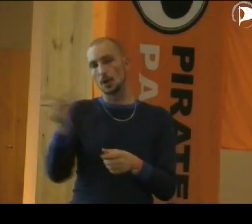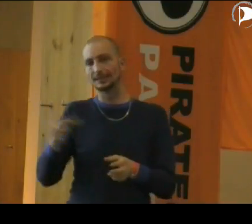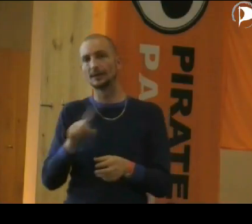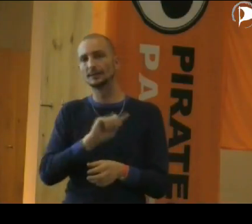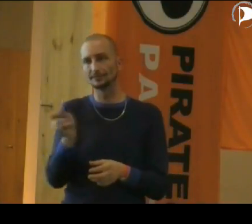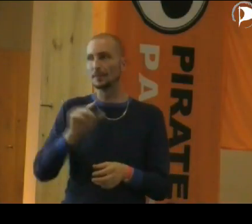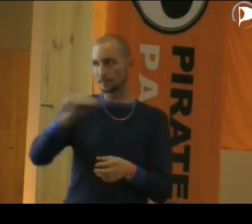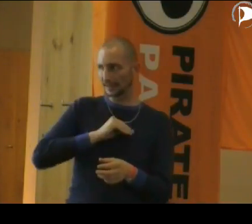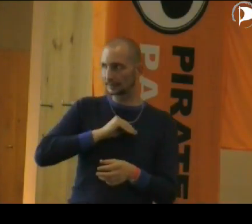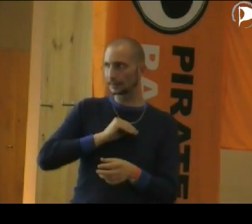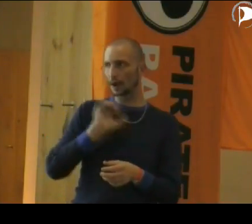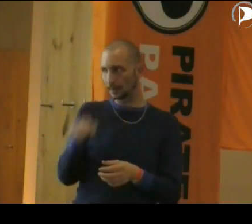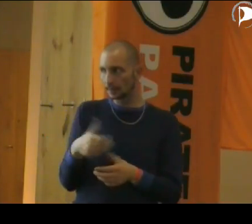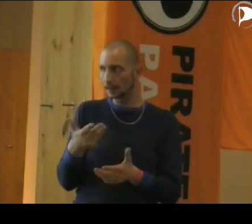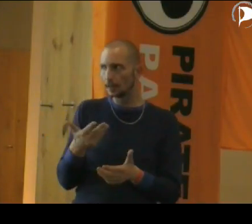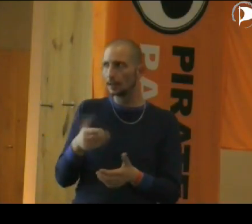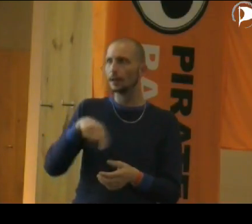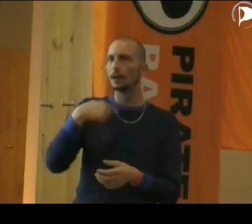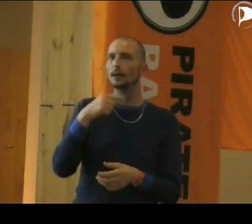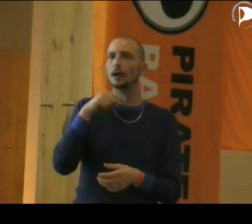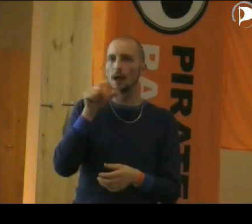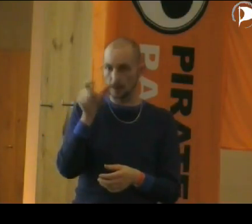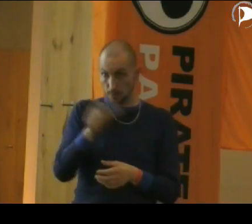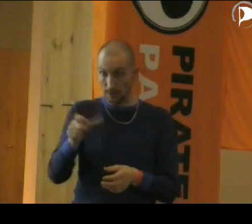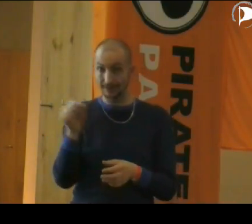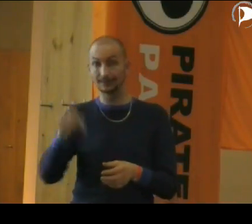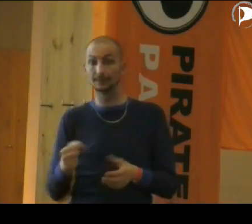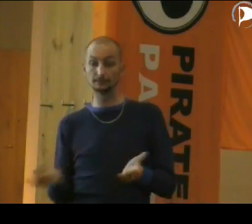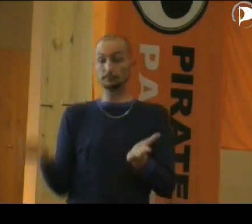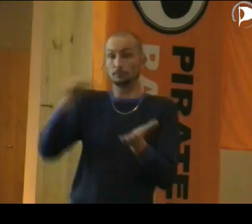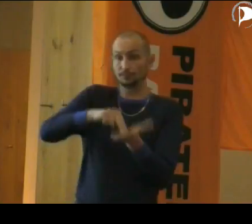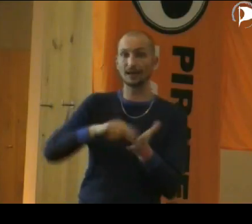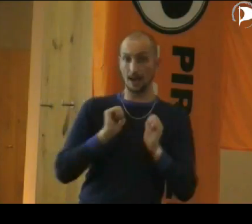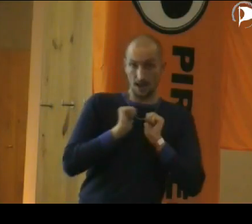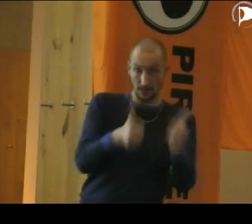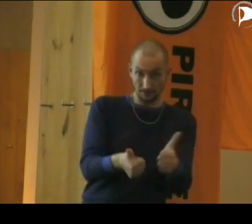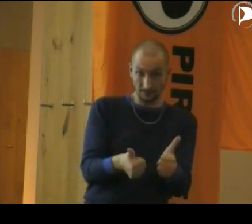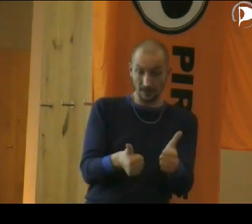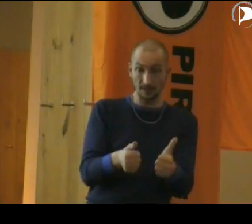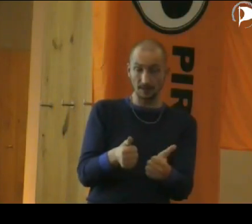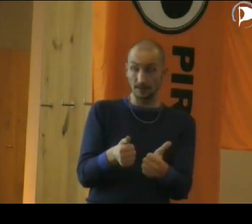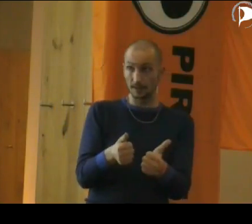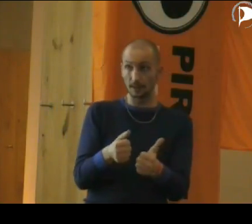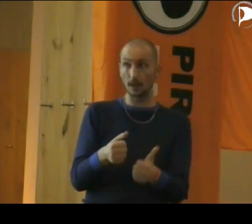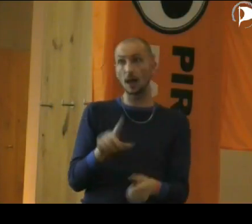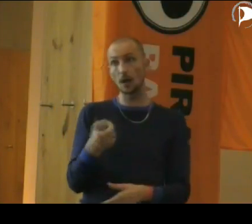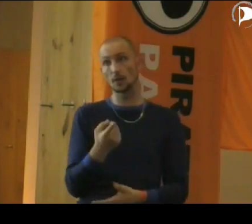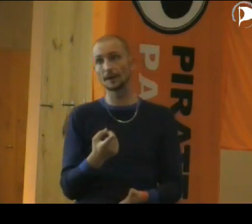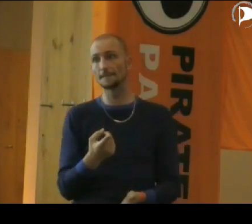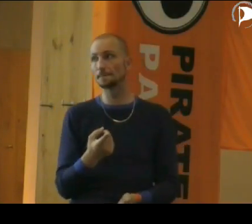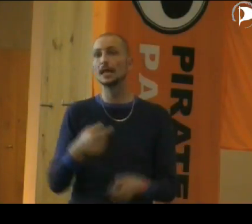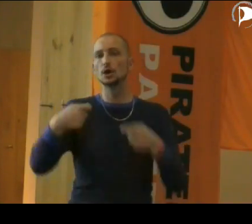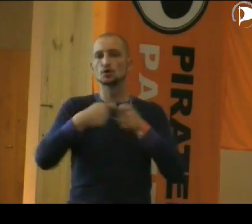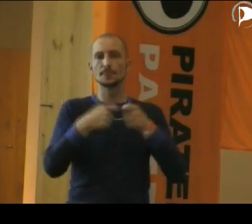dafür aus dass die einsprechenden ich das jetzt mal ja auch von den